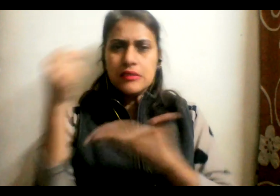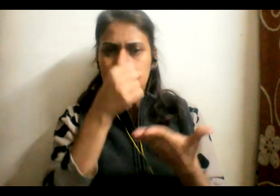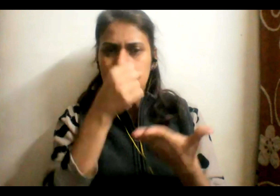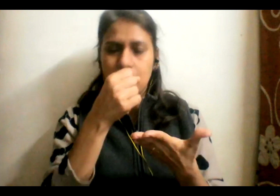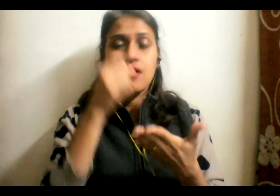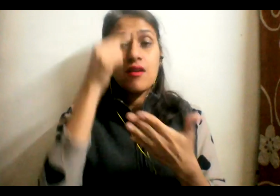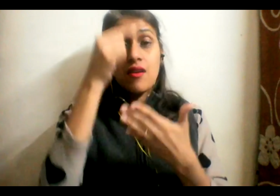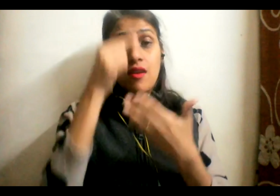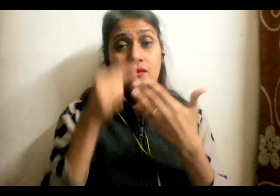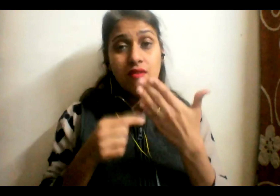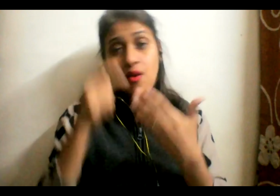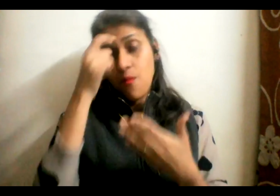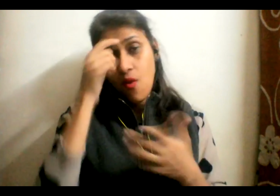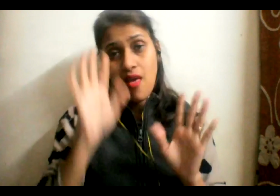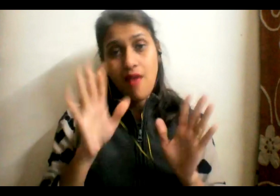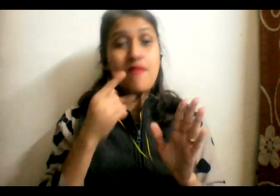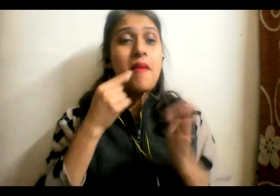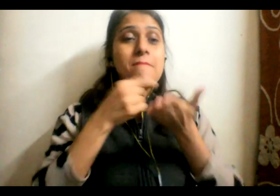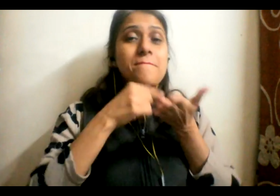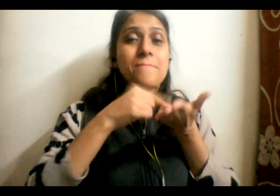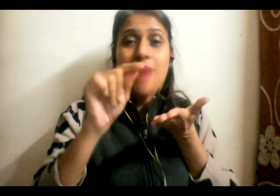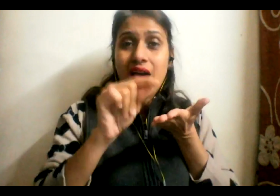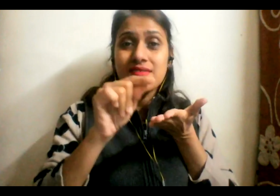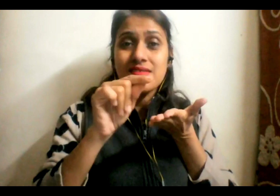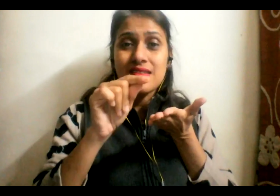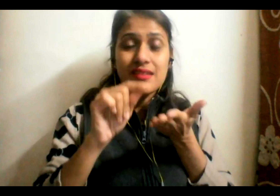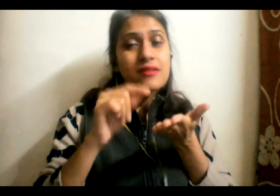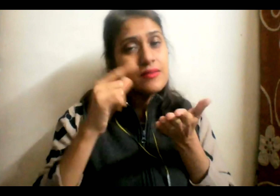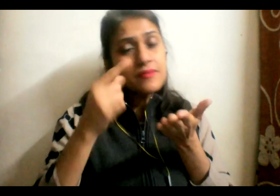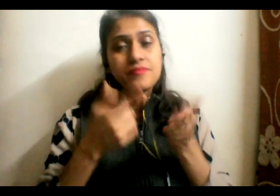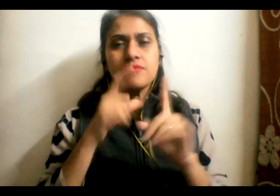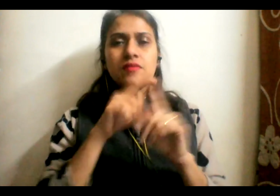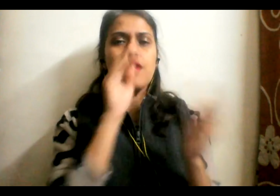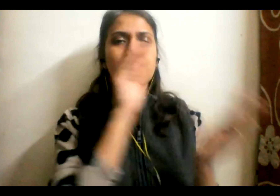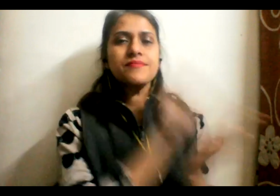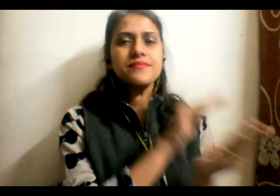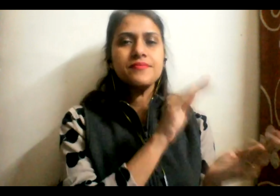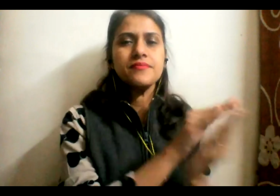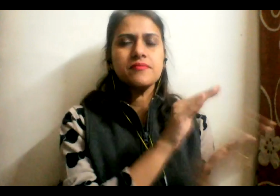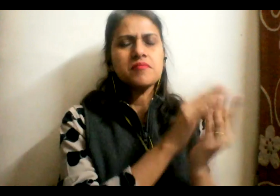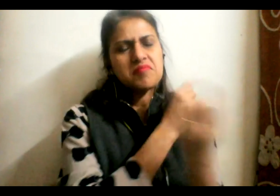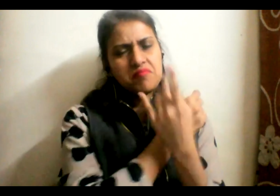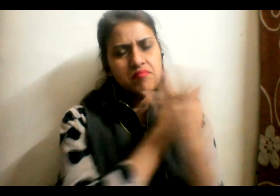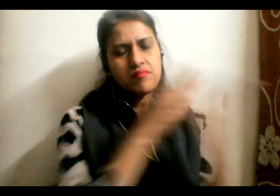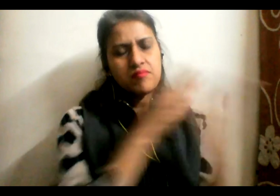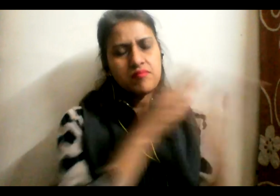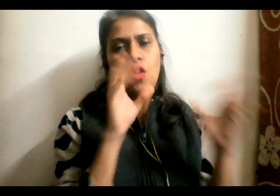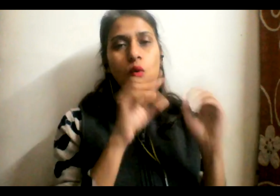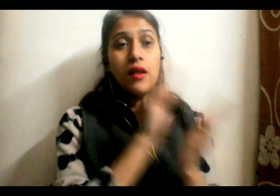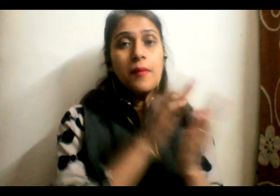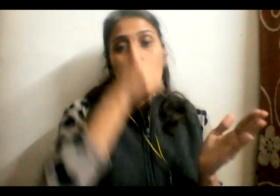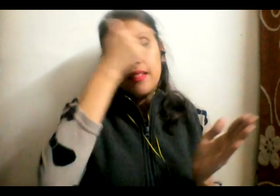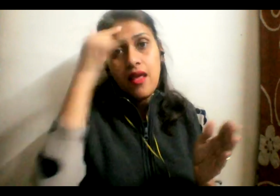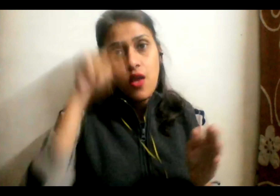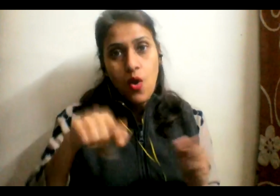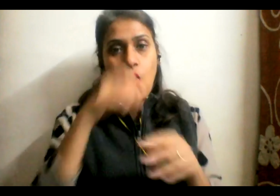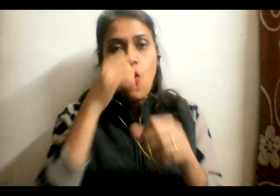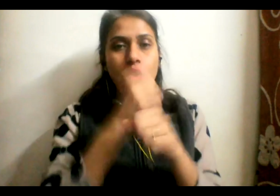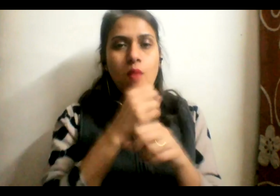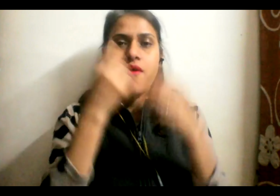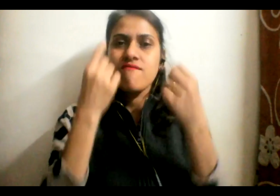इशू रहता है. बिकॉज व्हेन यू पास अ लॉ, कोई लॉ तो कितने साल तक ड्राफ्ट में ही पड़े रहते हैं, बट थैंक्स टू दिस प्रेजेंट गवर्नमेंट की